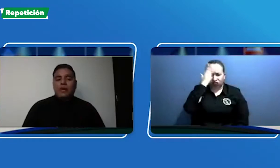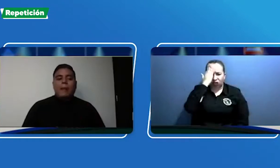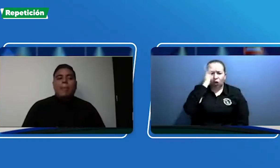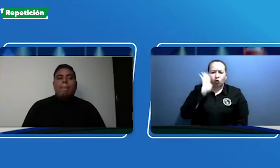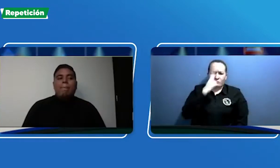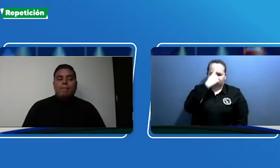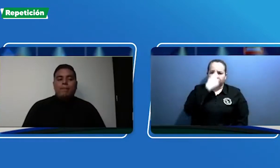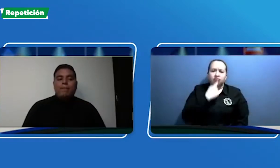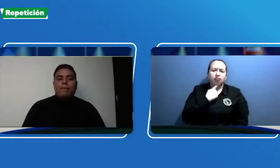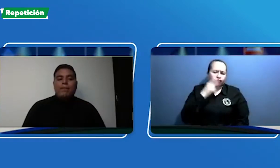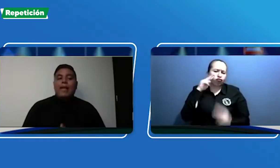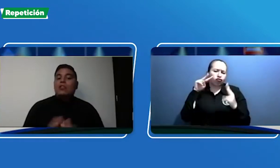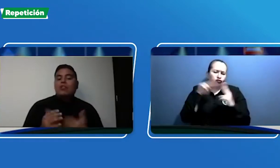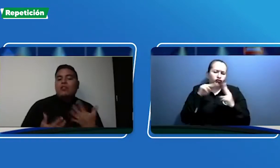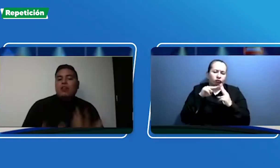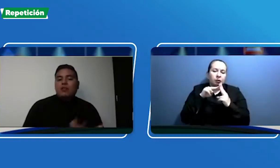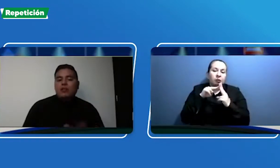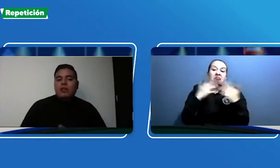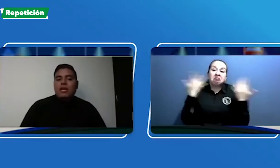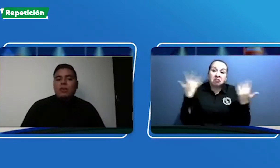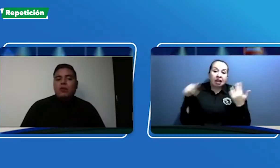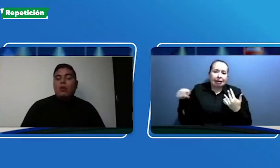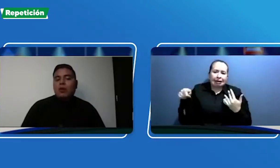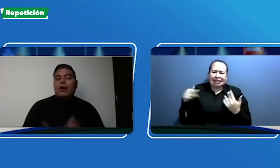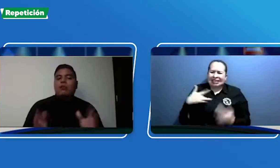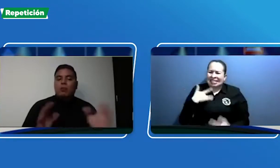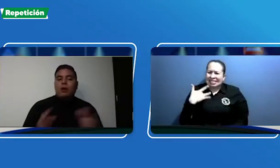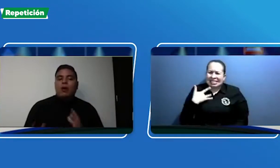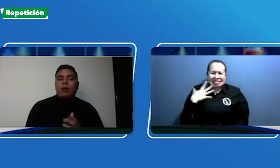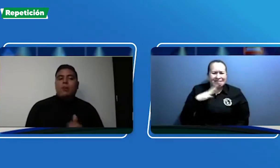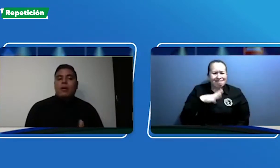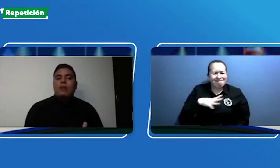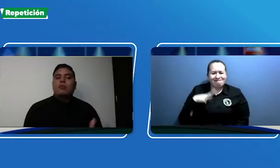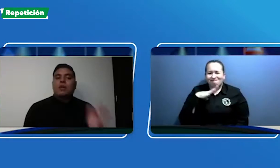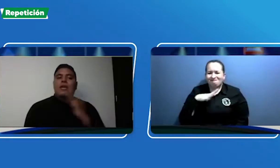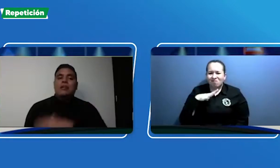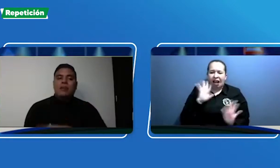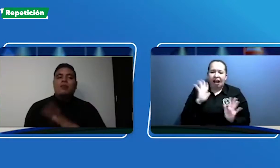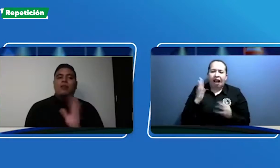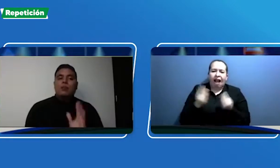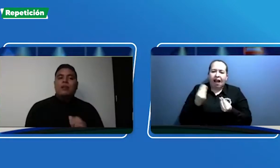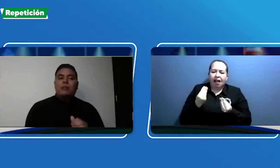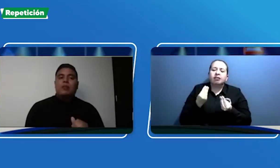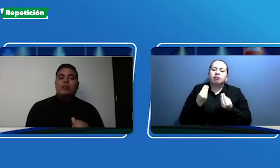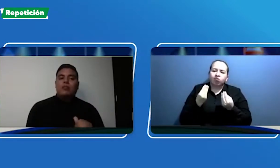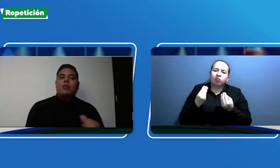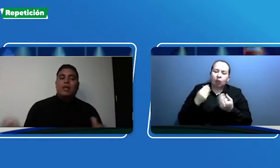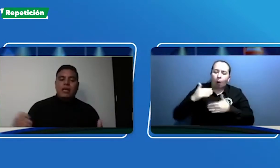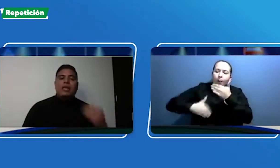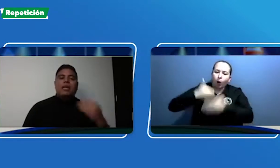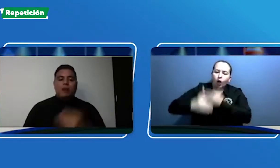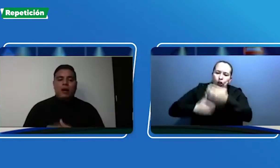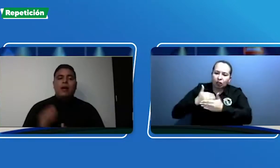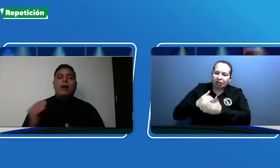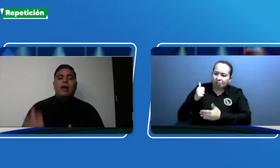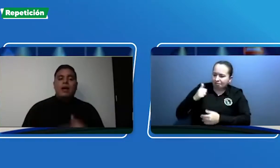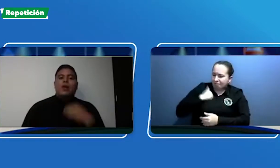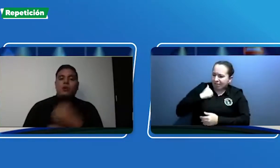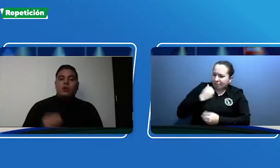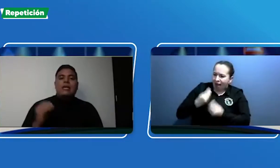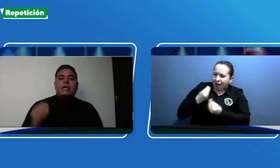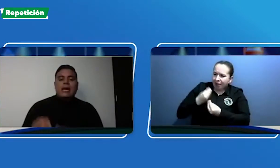perfil entonces ella no se sentía muy cómoda razón por la cual pues digamos que entramos como en este proceso de que a le tocaba